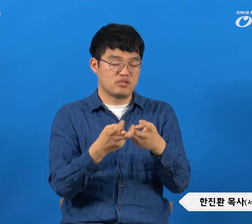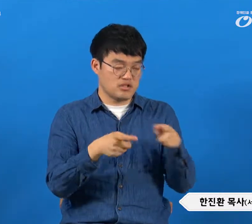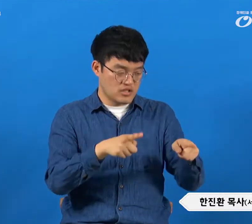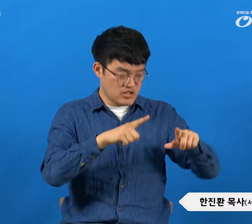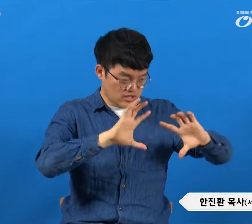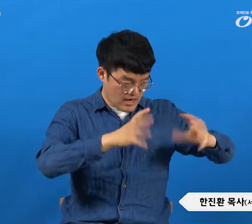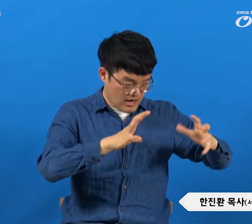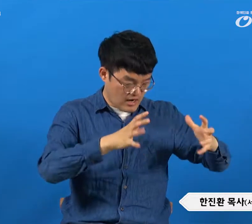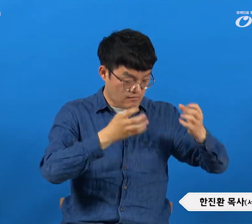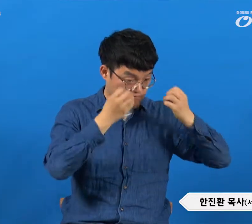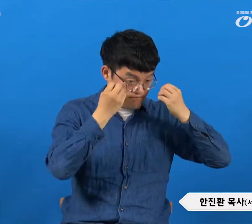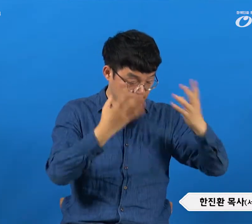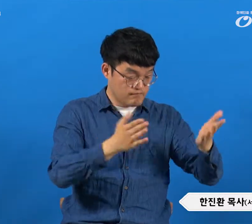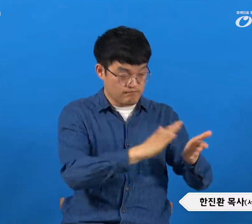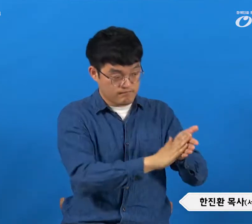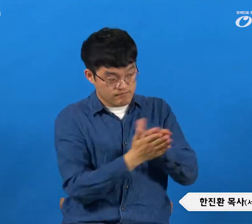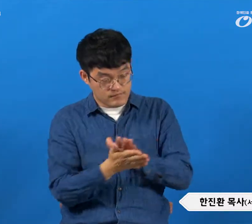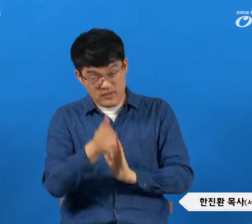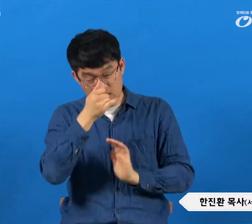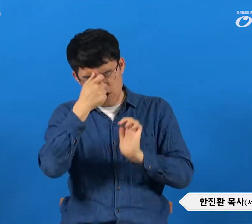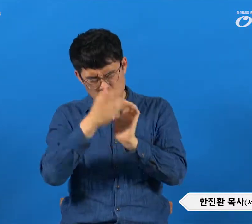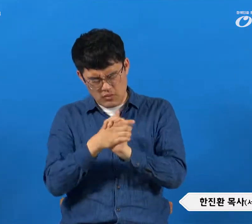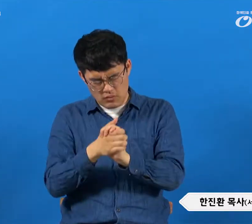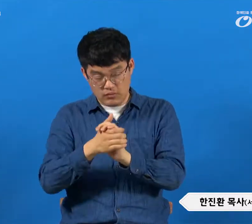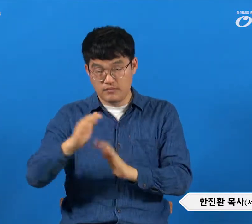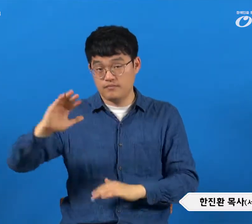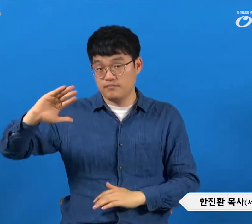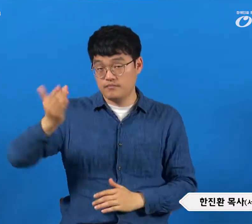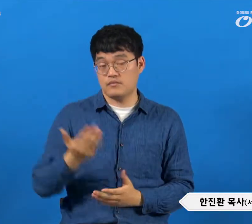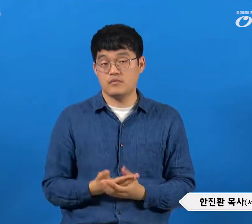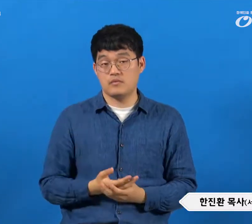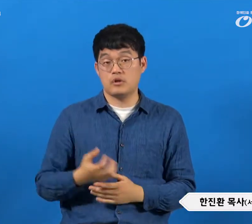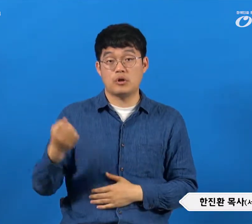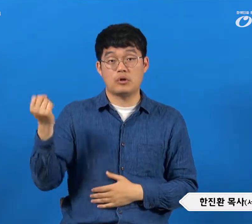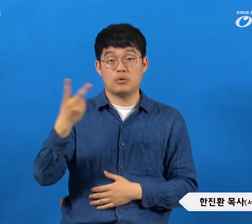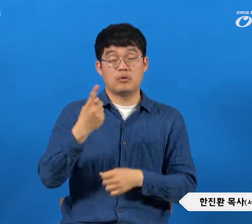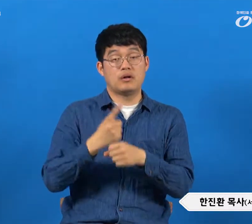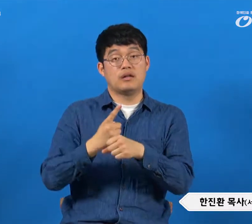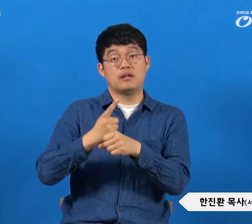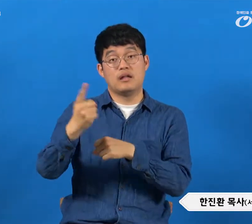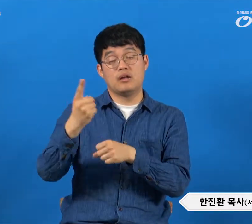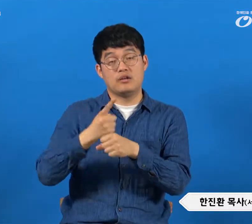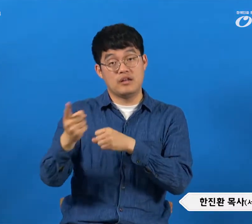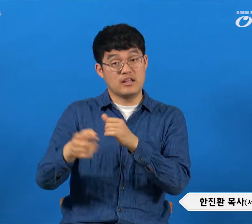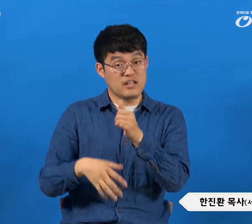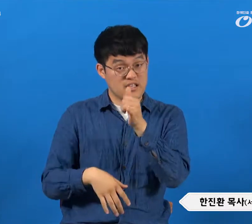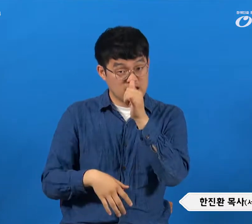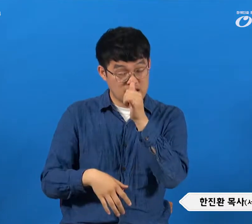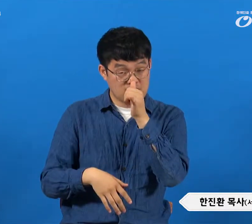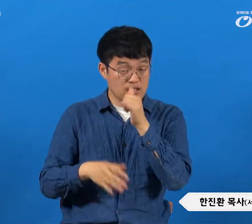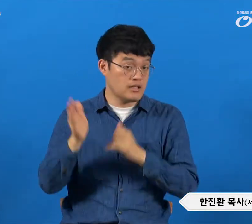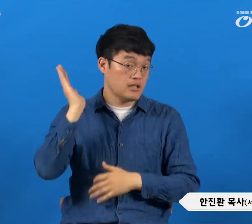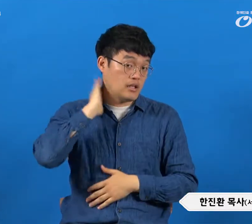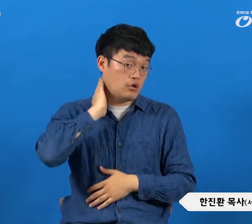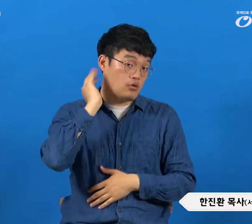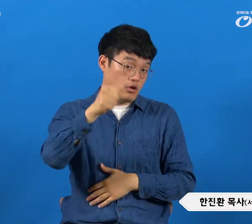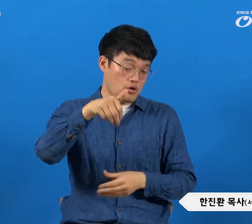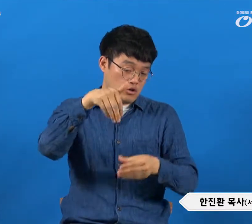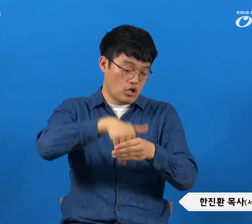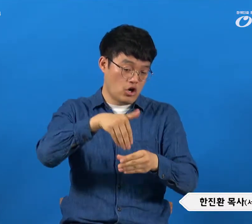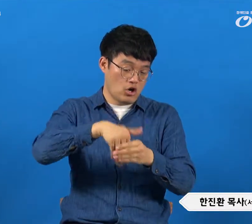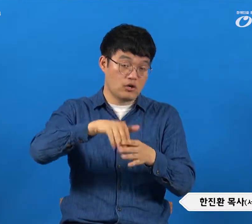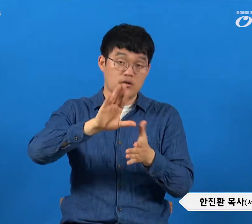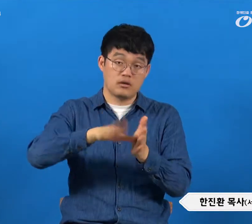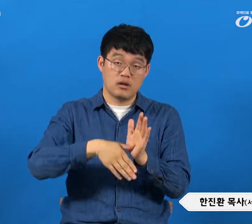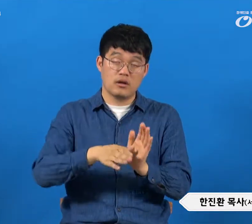위해서 기도해야 되겠습니다. 그리고 내년에 있을 대통령 선거에 정말 좀 제대로 된 대통령을 뽑을